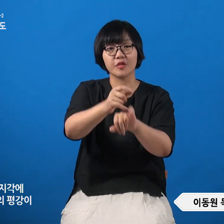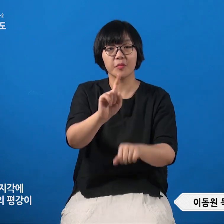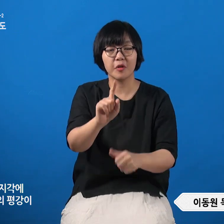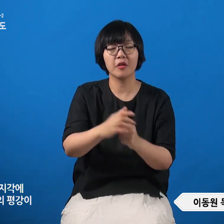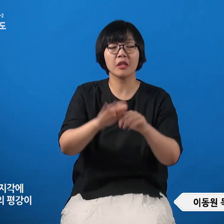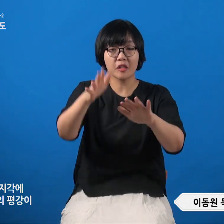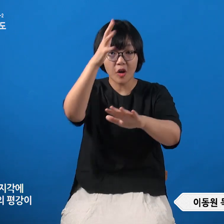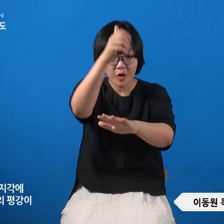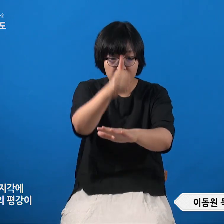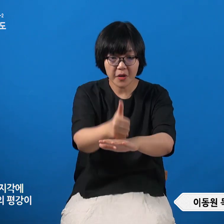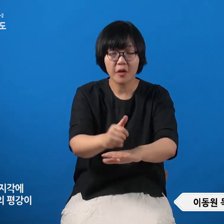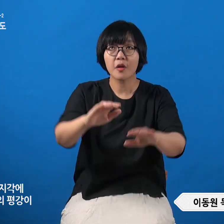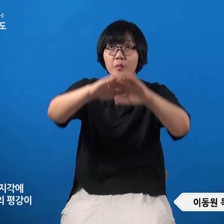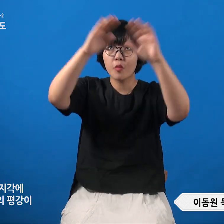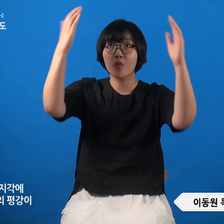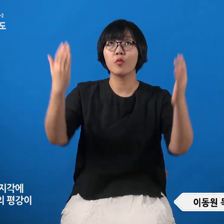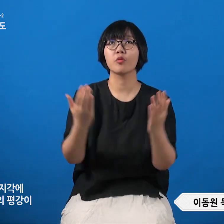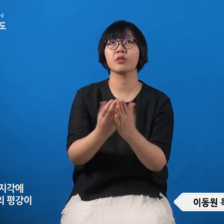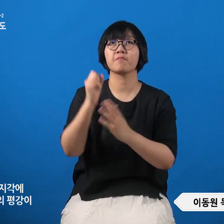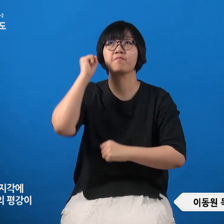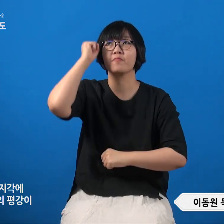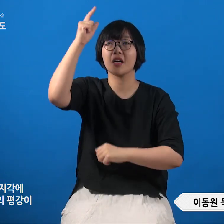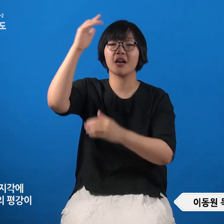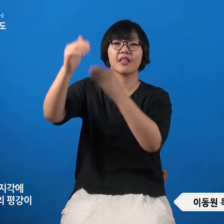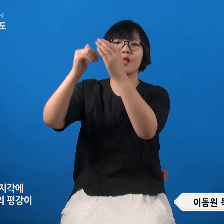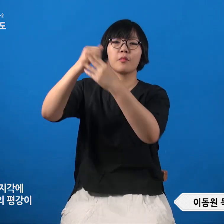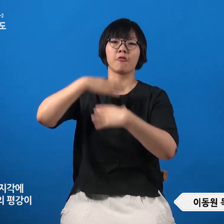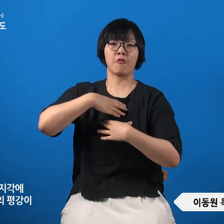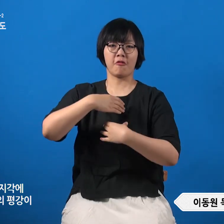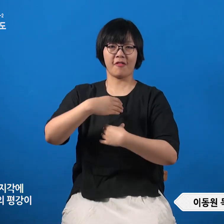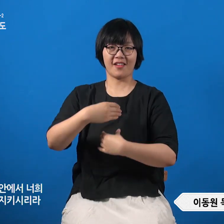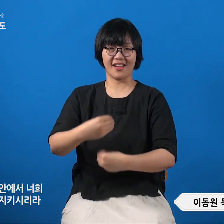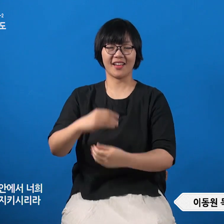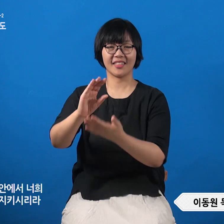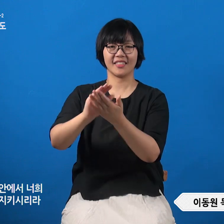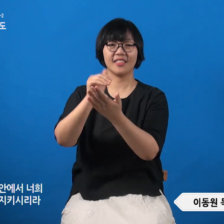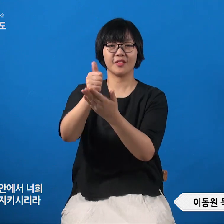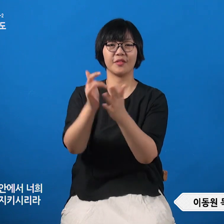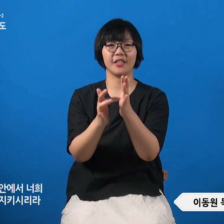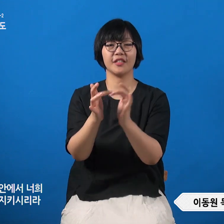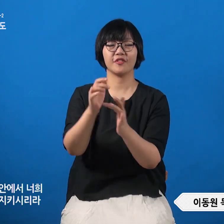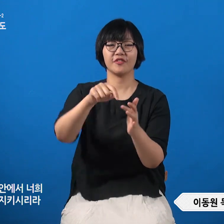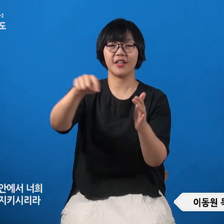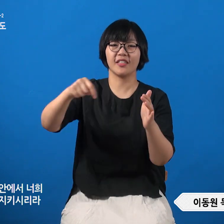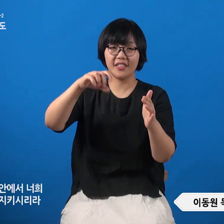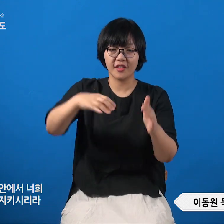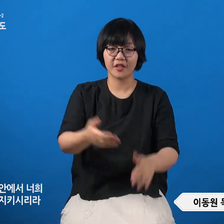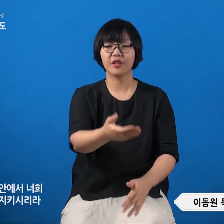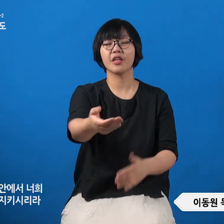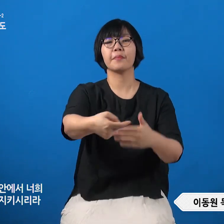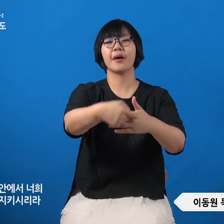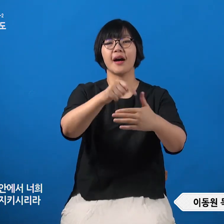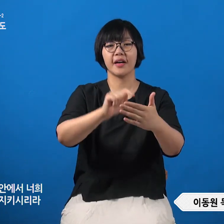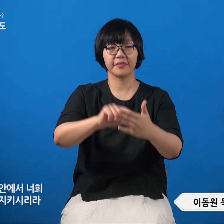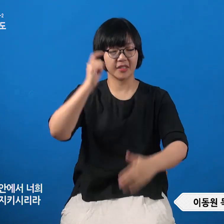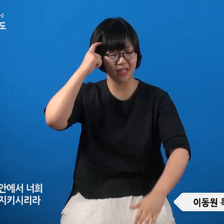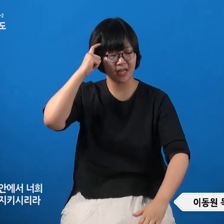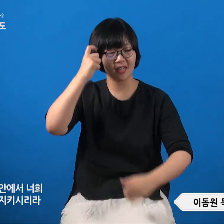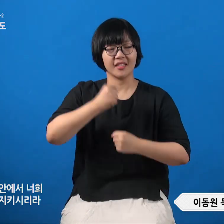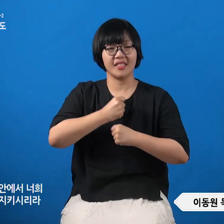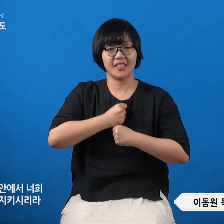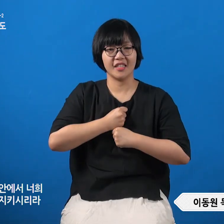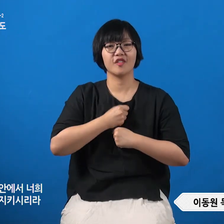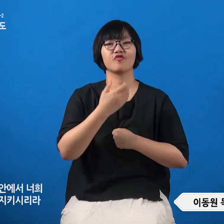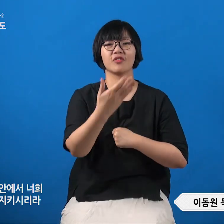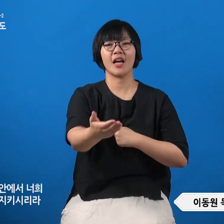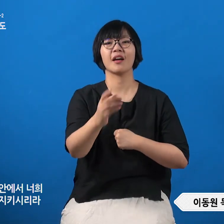그리하면 모든 지각에 뛰어난 하나님의 평강이 그리스도 예수 안에서 너희 마음과 생각을